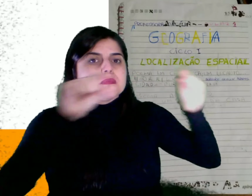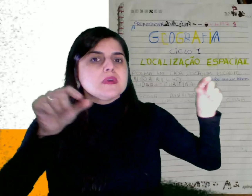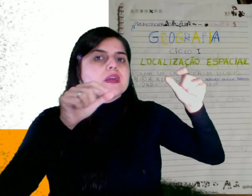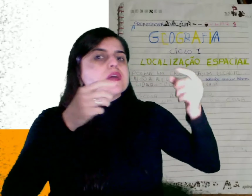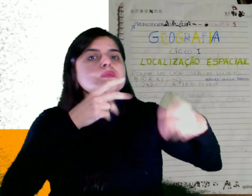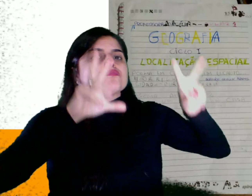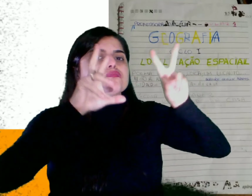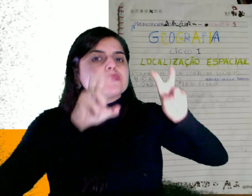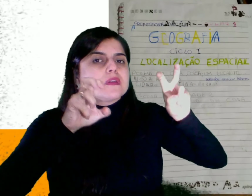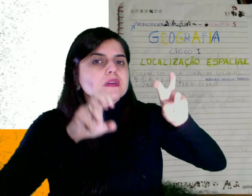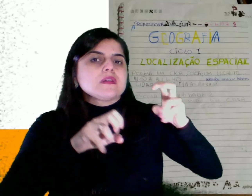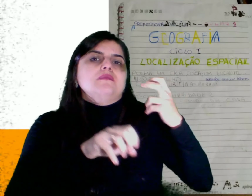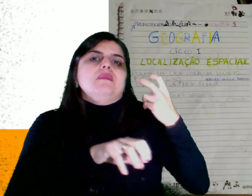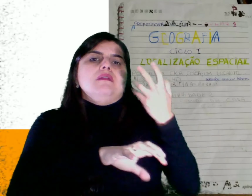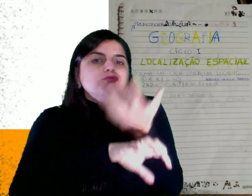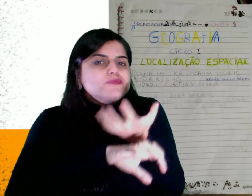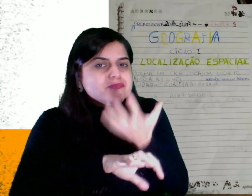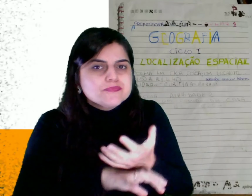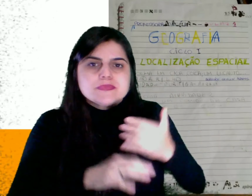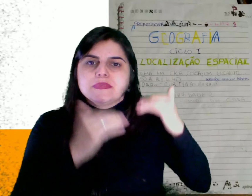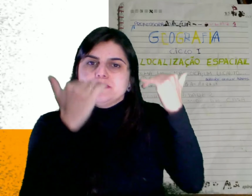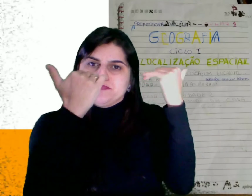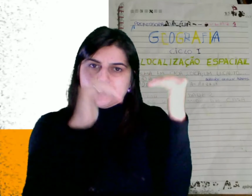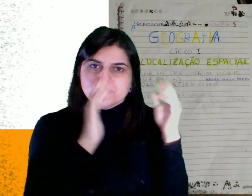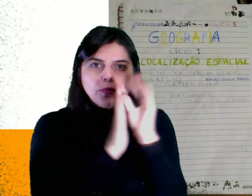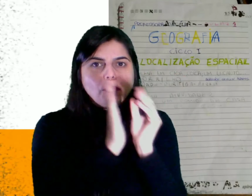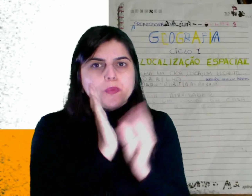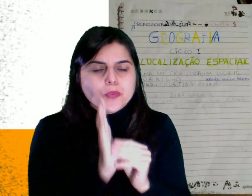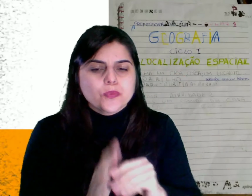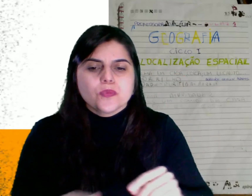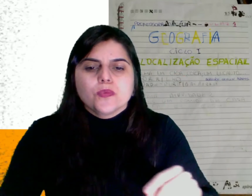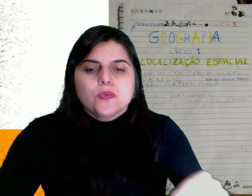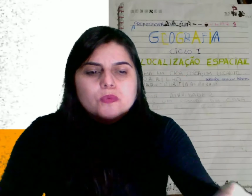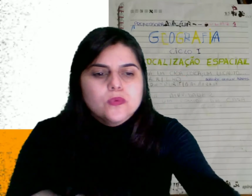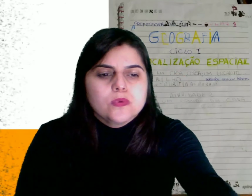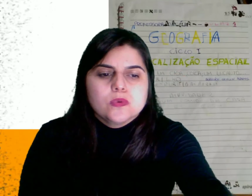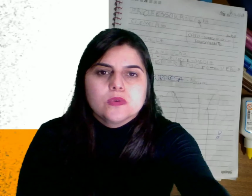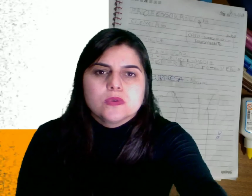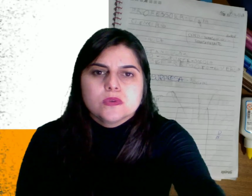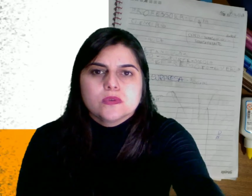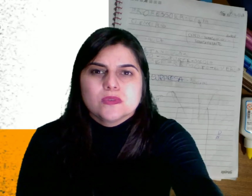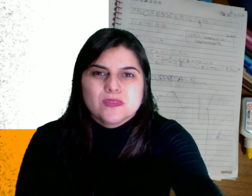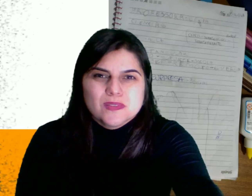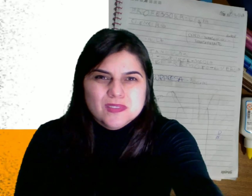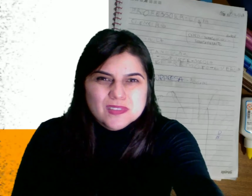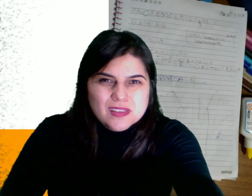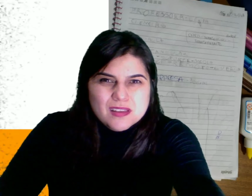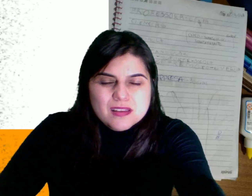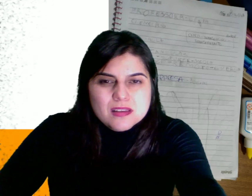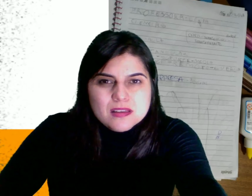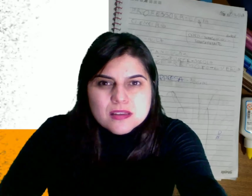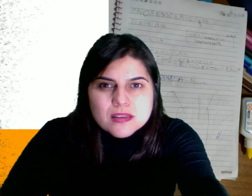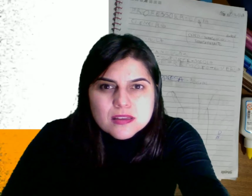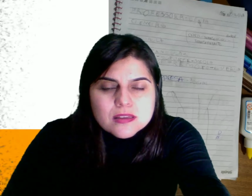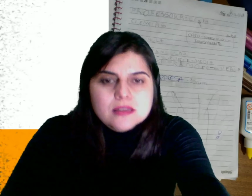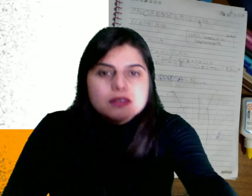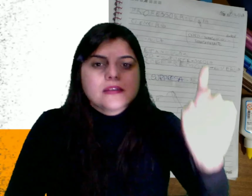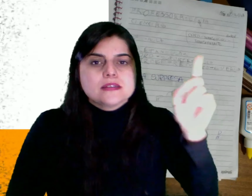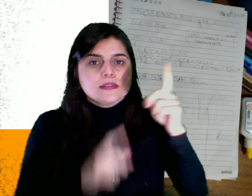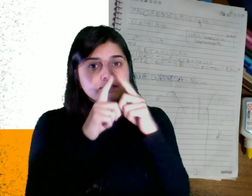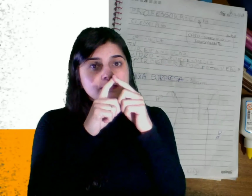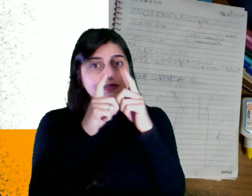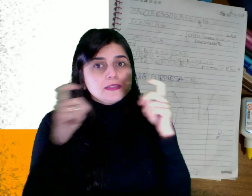bacana. Essa aqui é a disciplina de geografia, o registro da disciplina de geografia, né, com o conteúdo